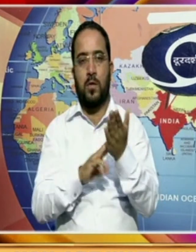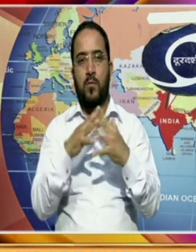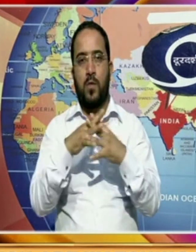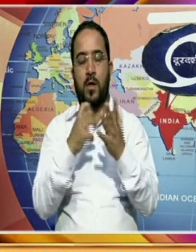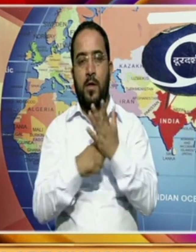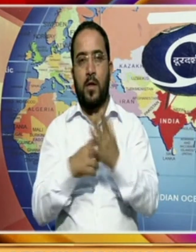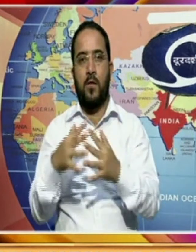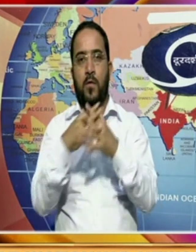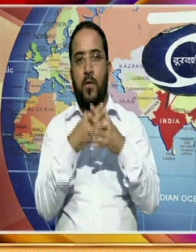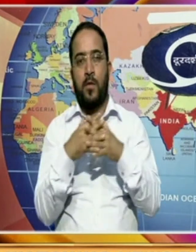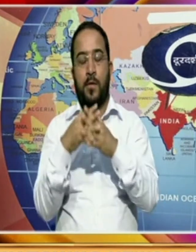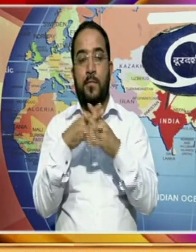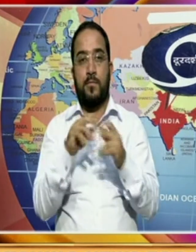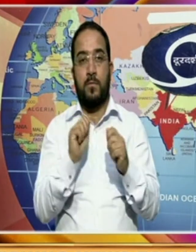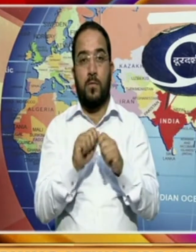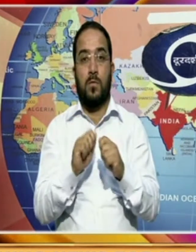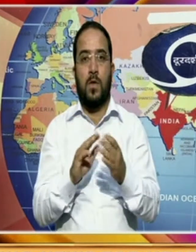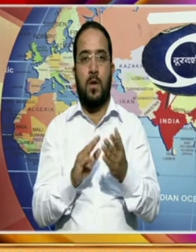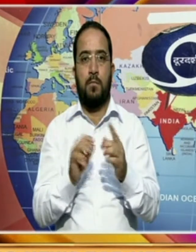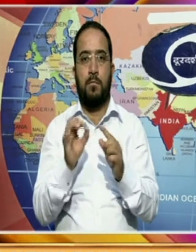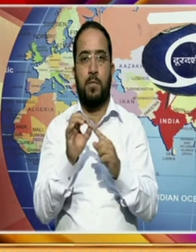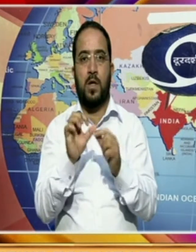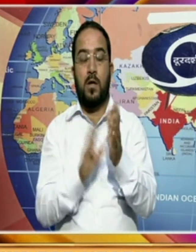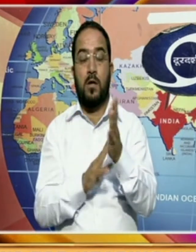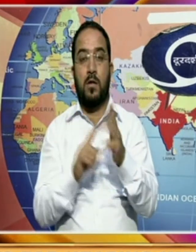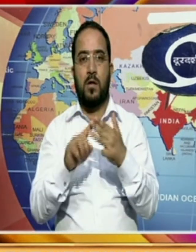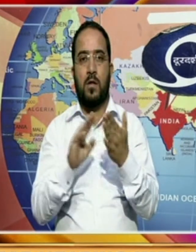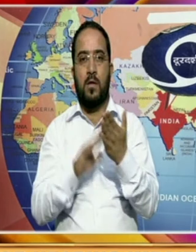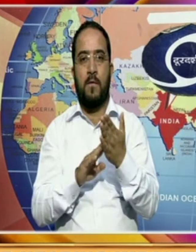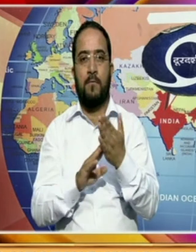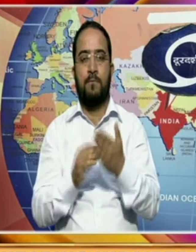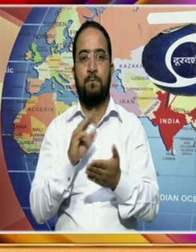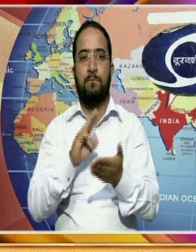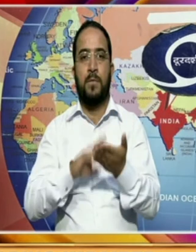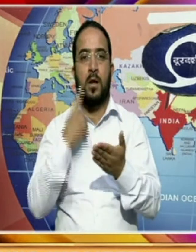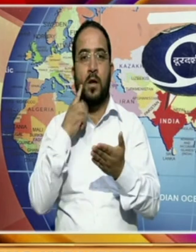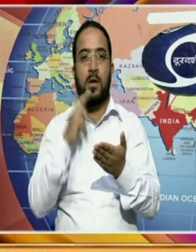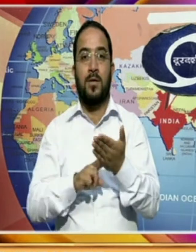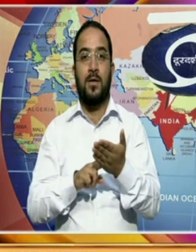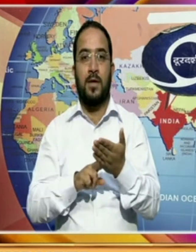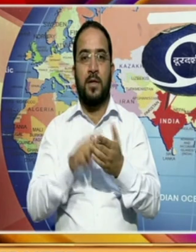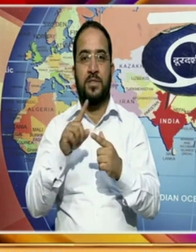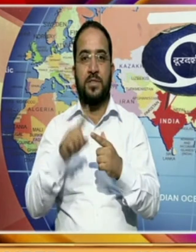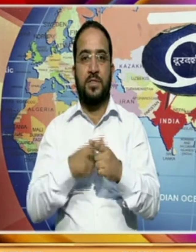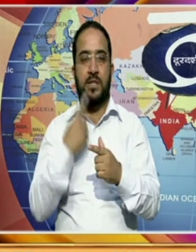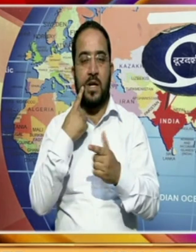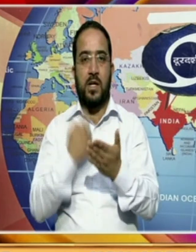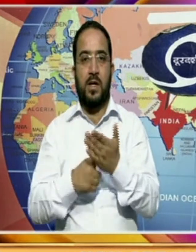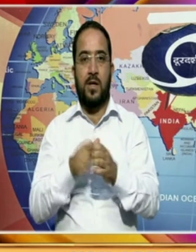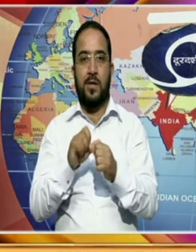वर्कशॉप का इफ्तिताह पंचायत राज के मरकजी वजीर गिरिराज सिंह,